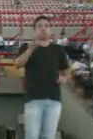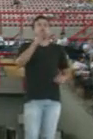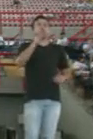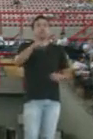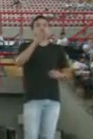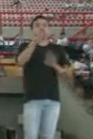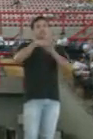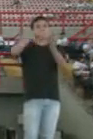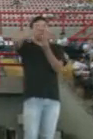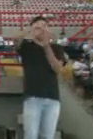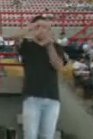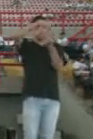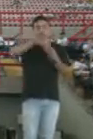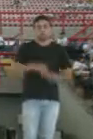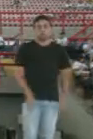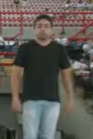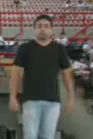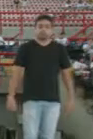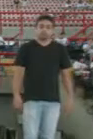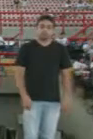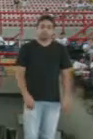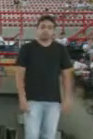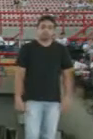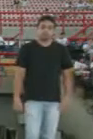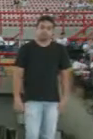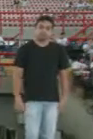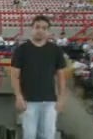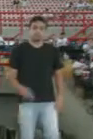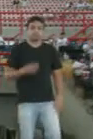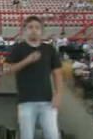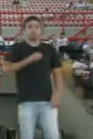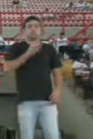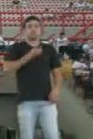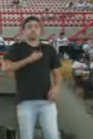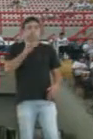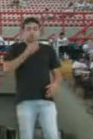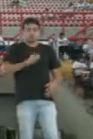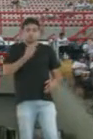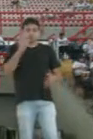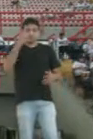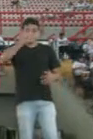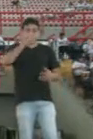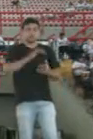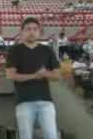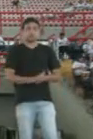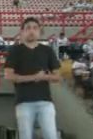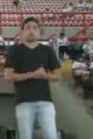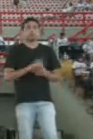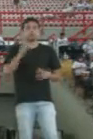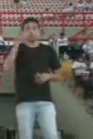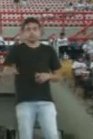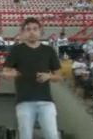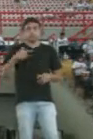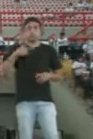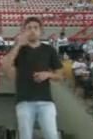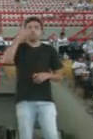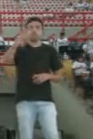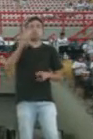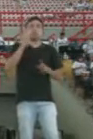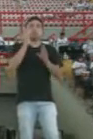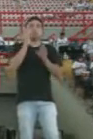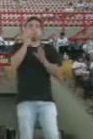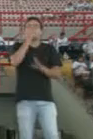texto misto. Bora para a segunda. Poema. Quando ela fala, parece que